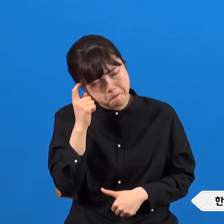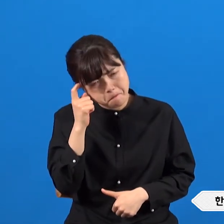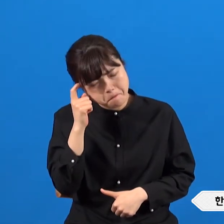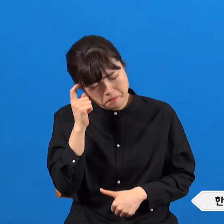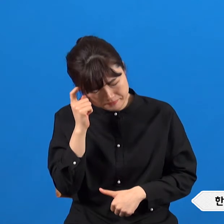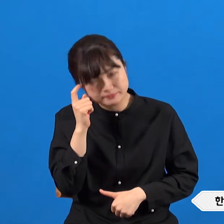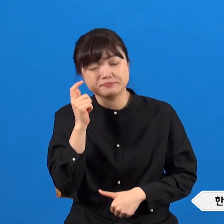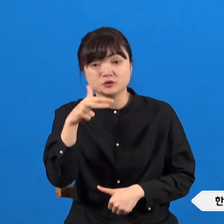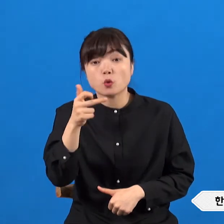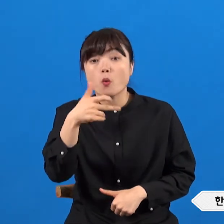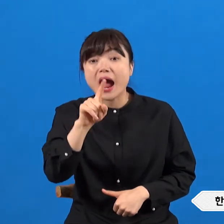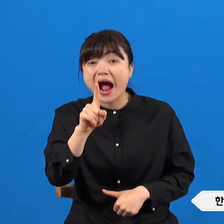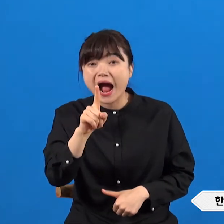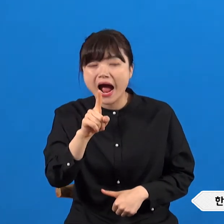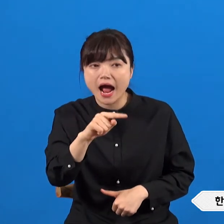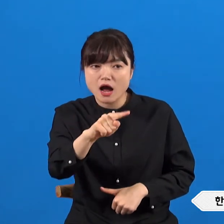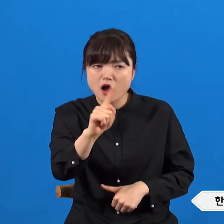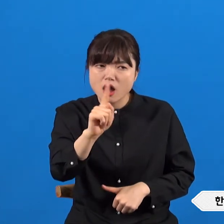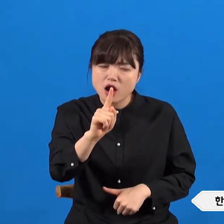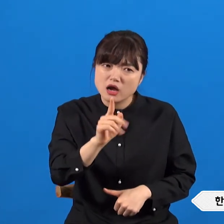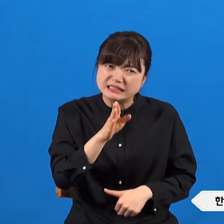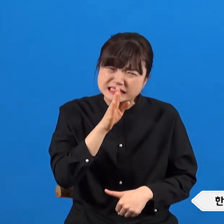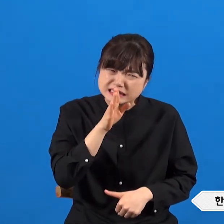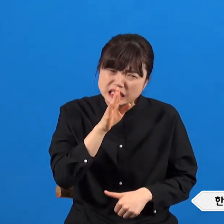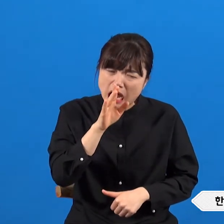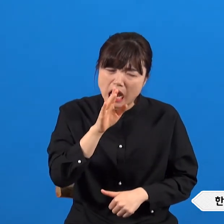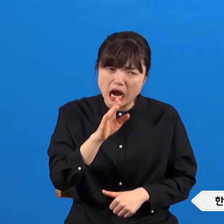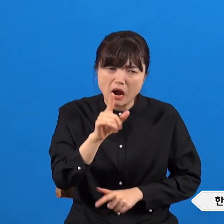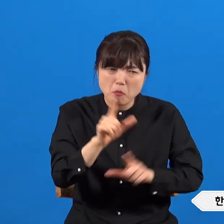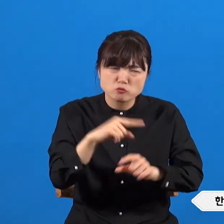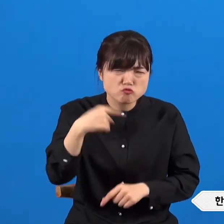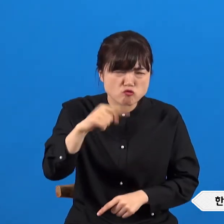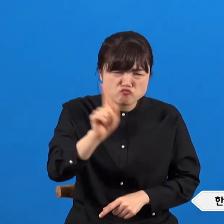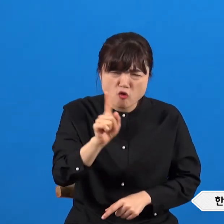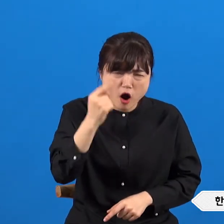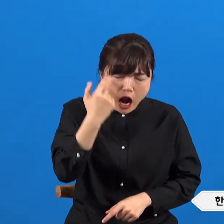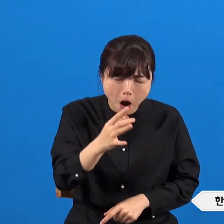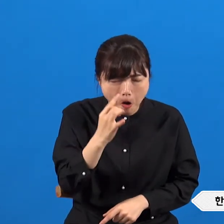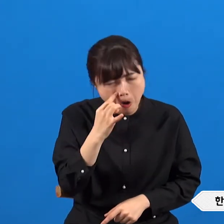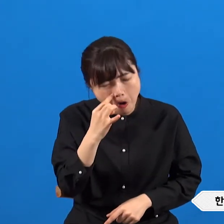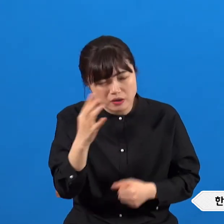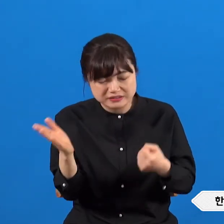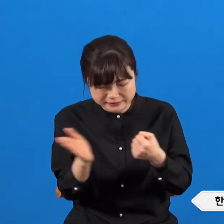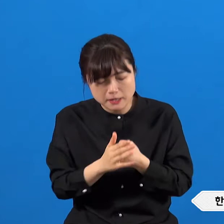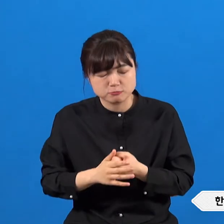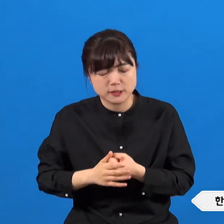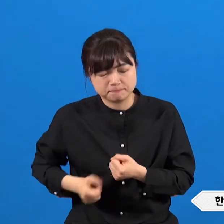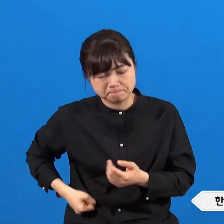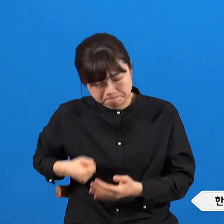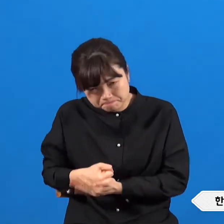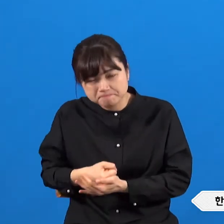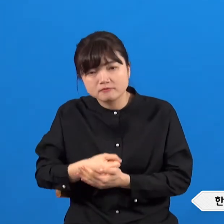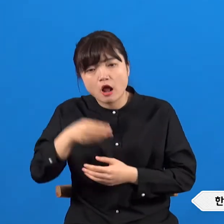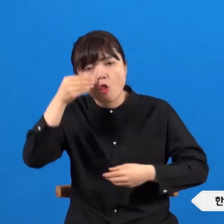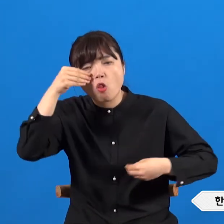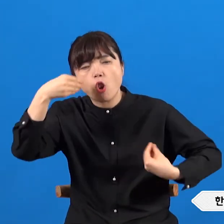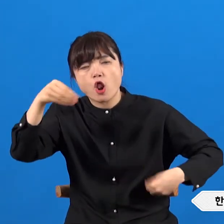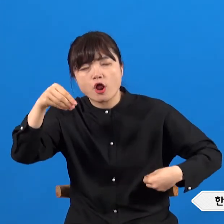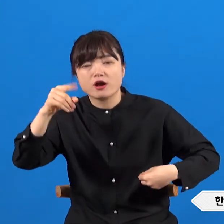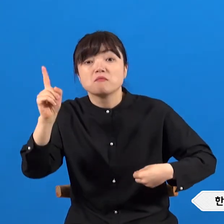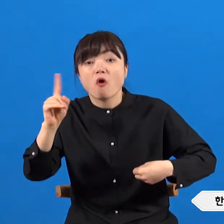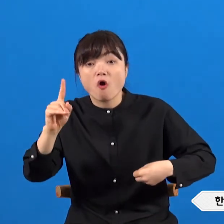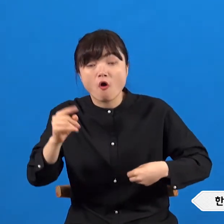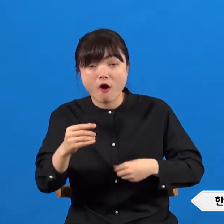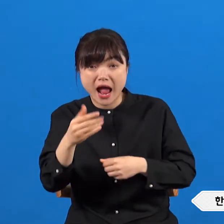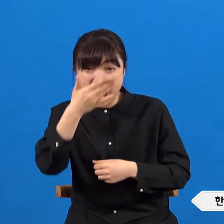자기가 조카의 됨됨이를 직접 한번 확인을 해야 되겠다 하는 그런 결심을 했습니다. 어느 날